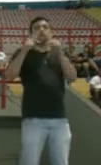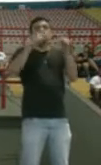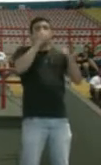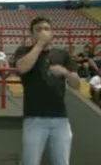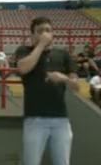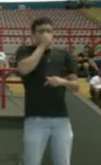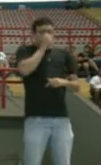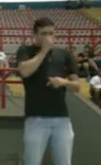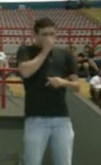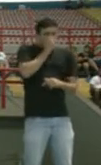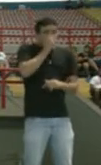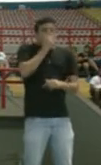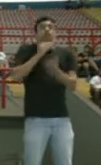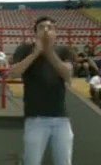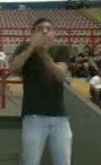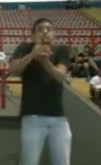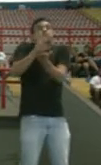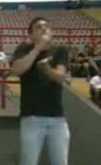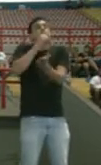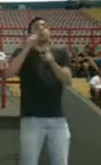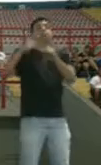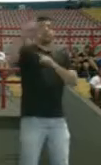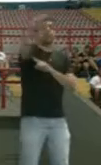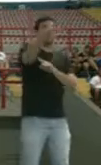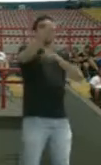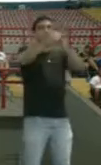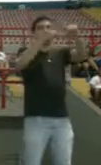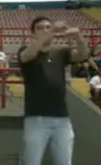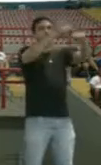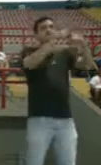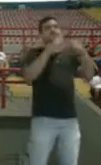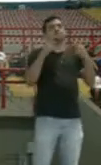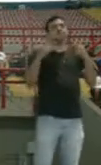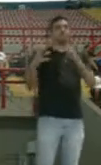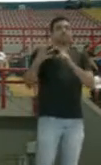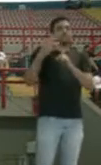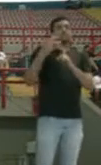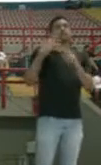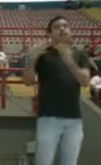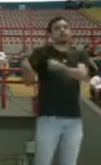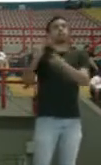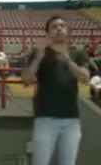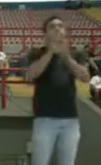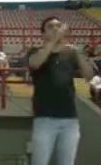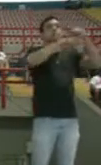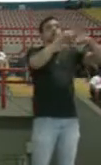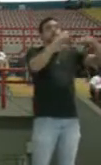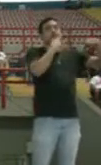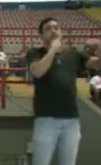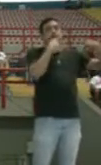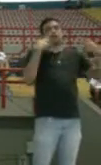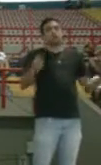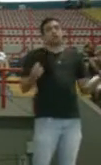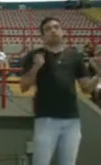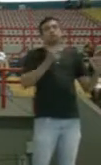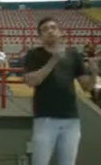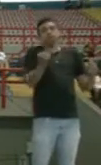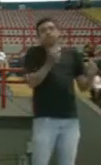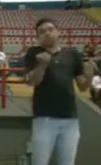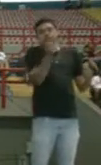Funcionou? No início não, mas depois vão ter países que vão ceder, como a Inglaterra vai começar a ceder, dando